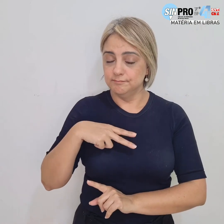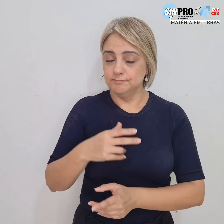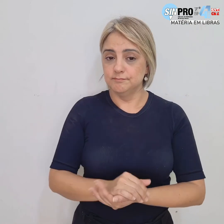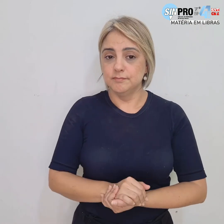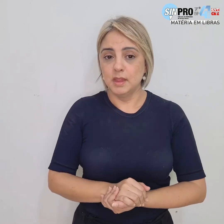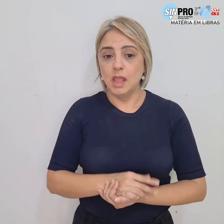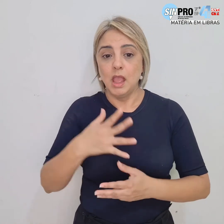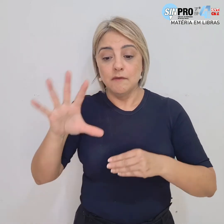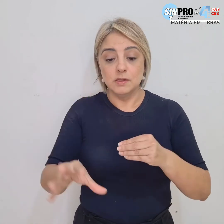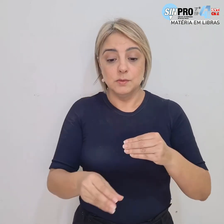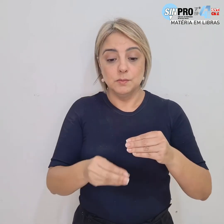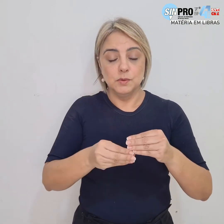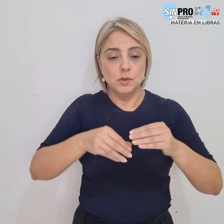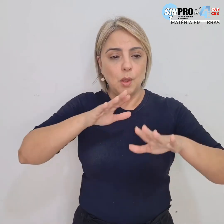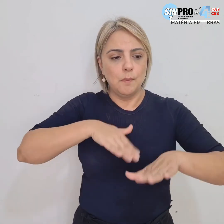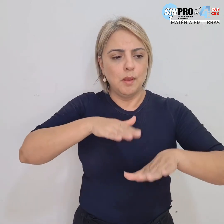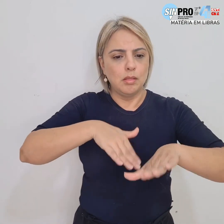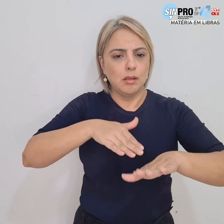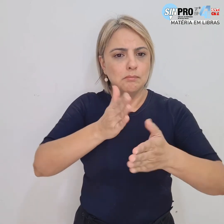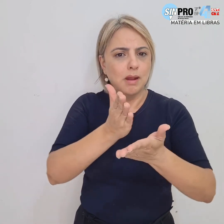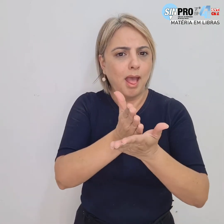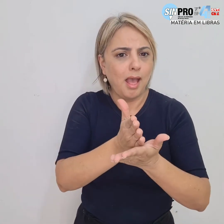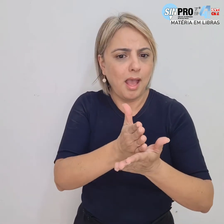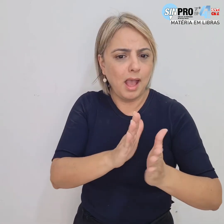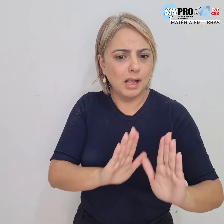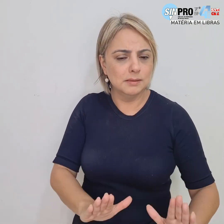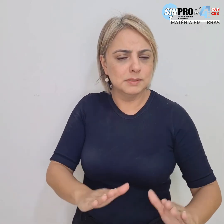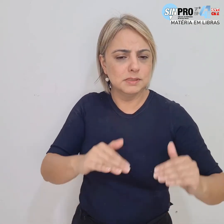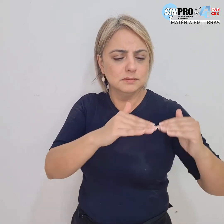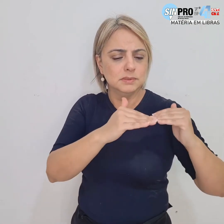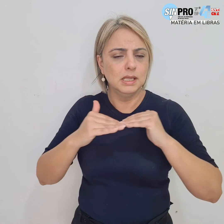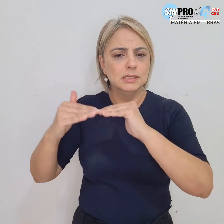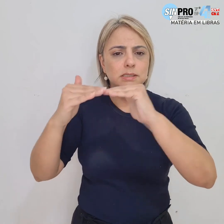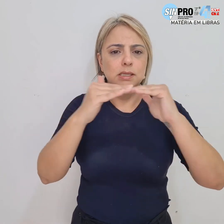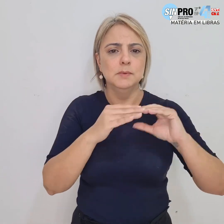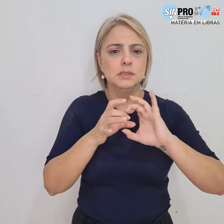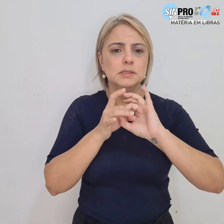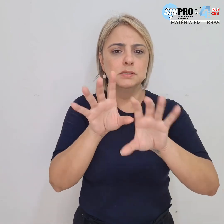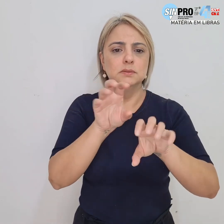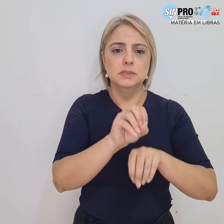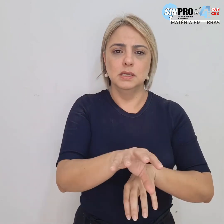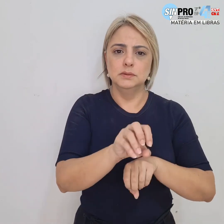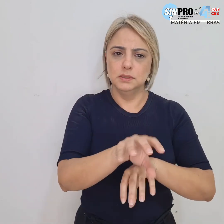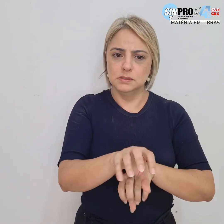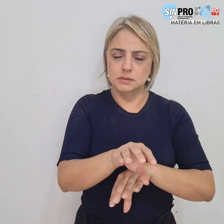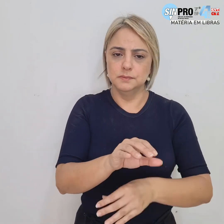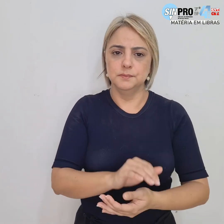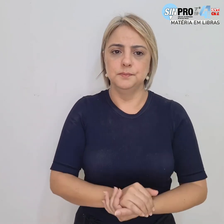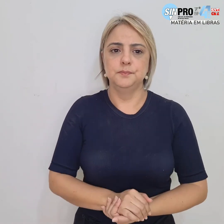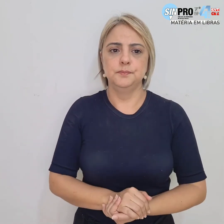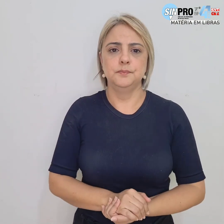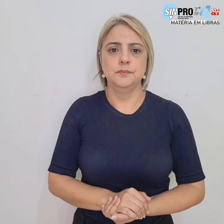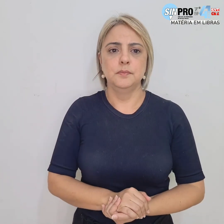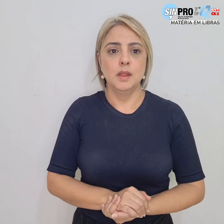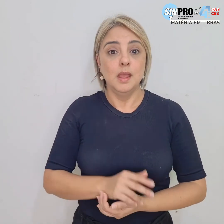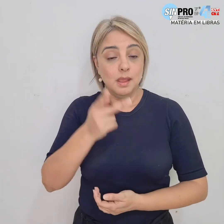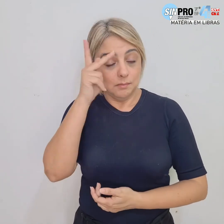fazem parte de um movimento de destruição da democratização da educação, que para ela é